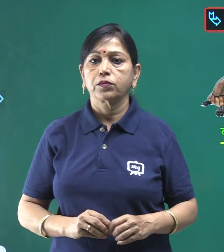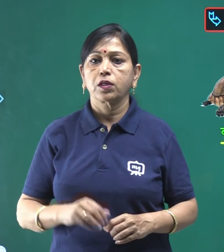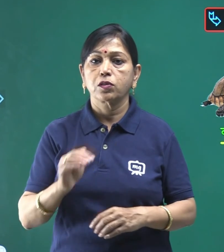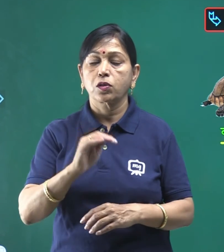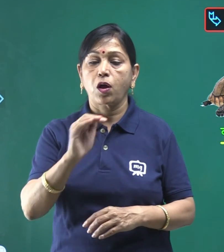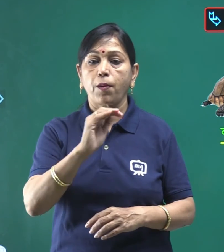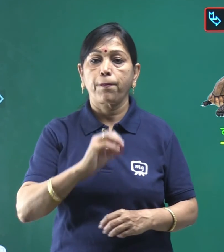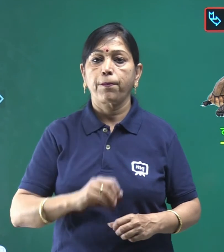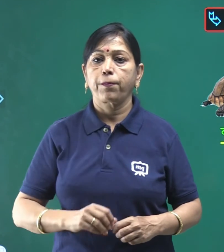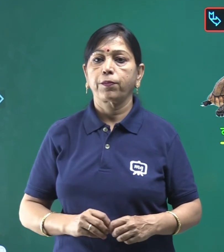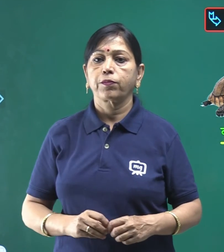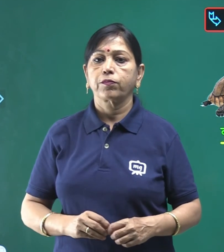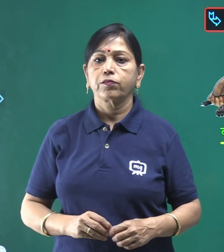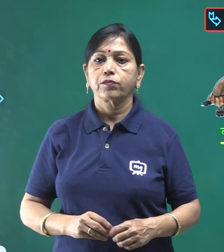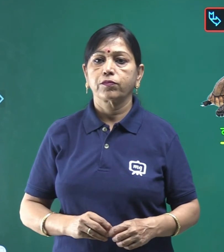सांप,